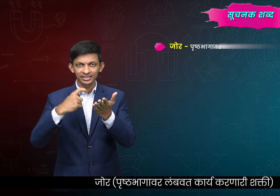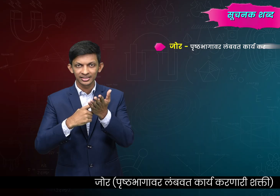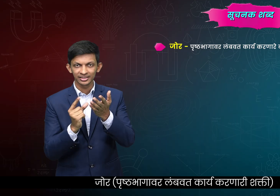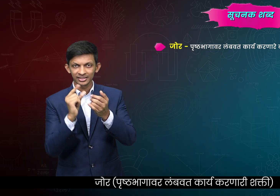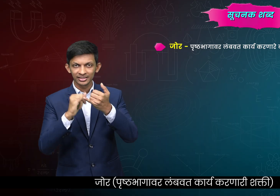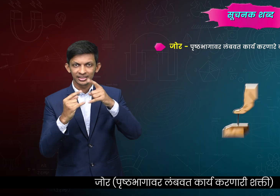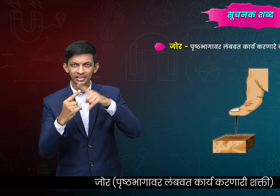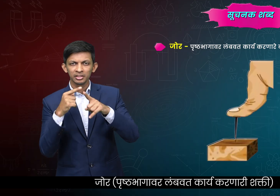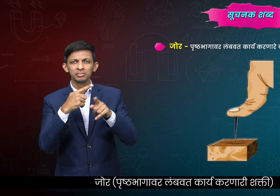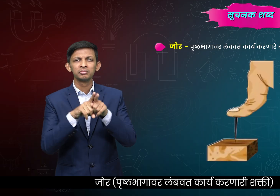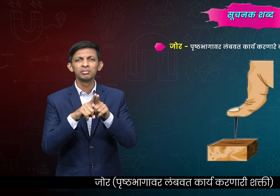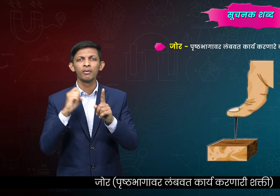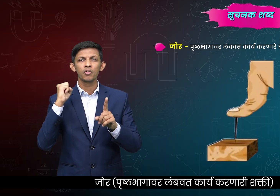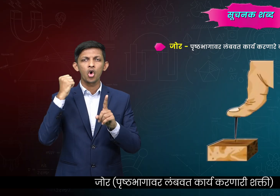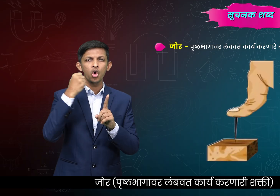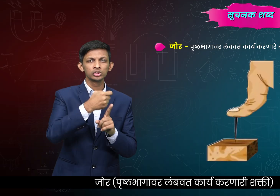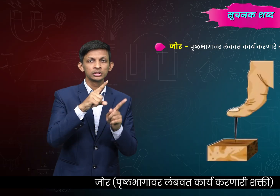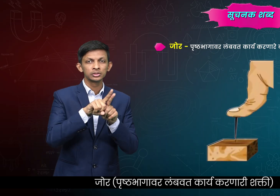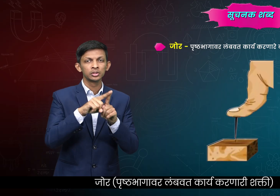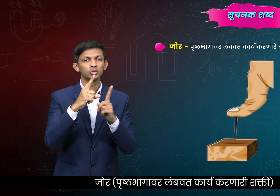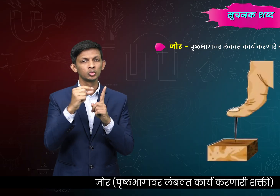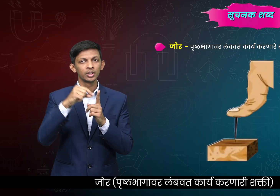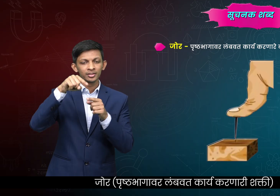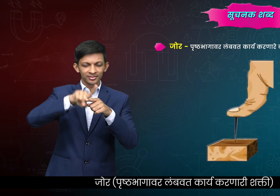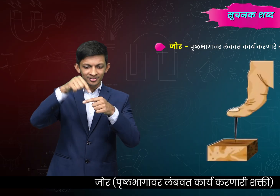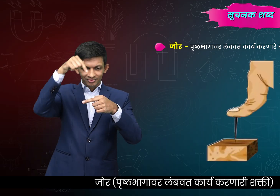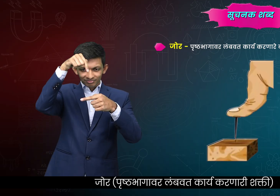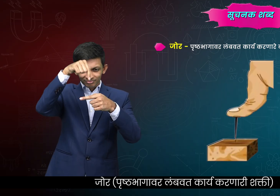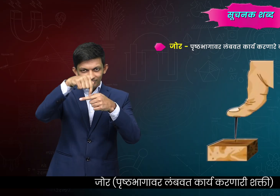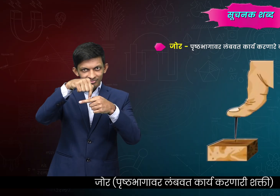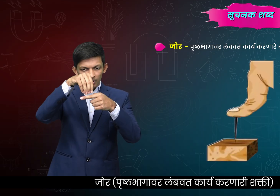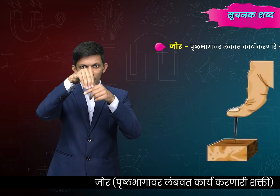जोर, पृष्ठभागावर लंबवत कार्य करणारी शक्ती.